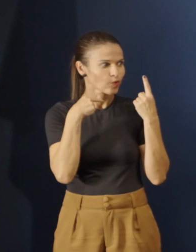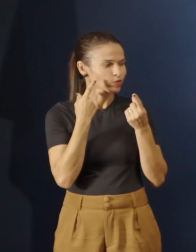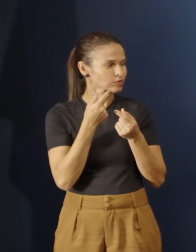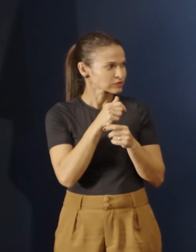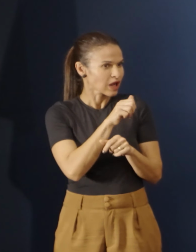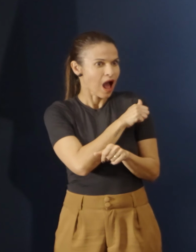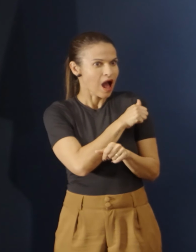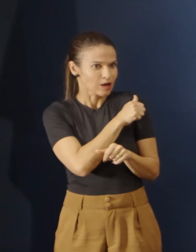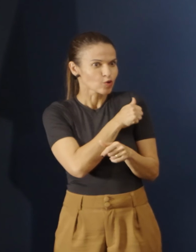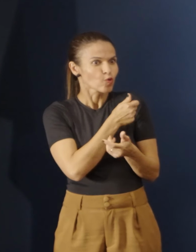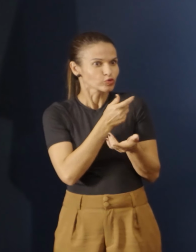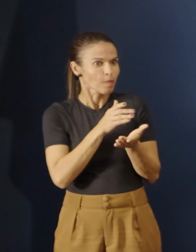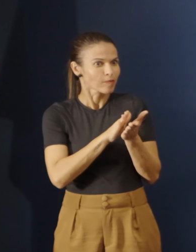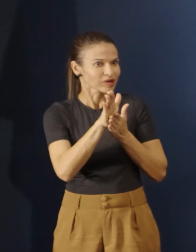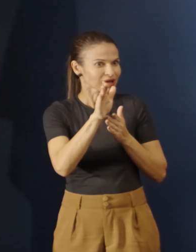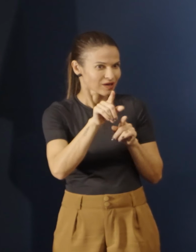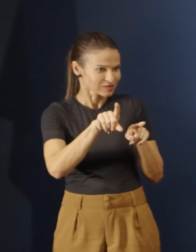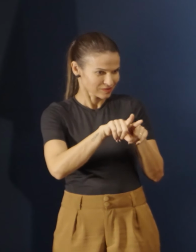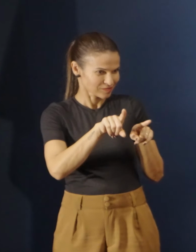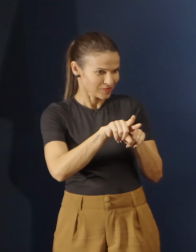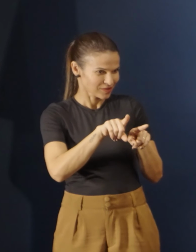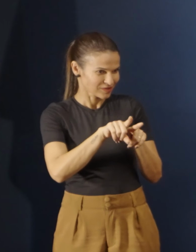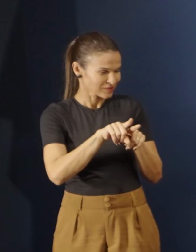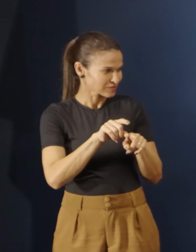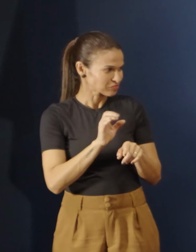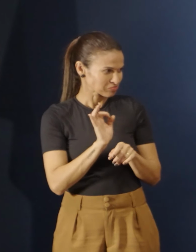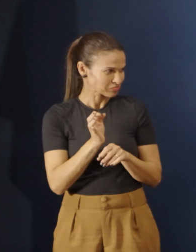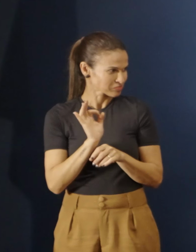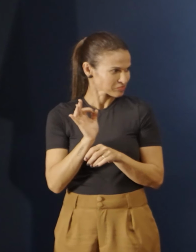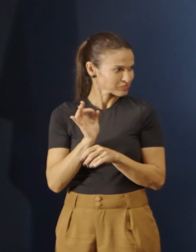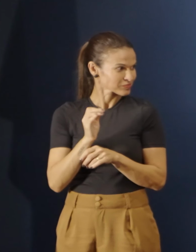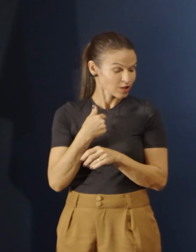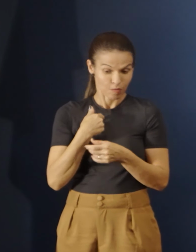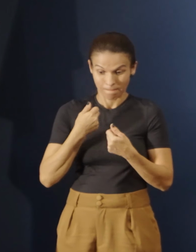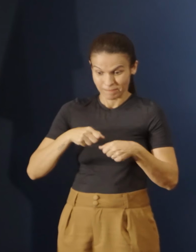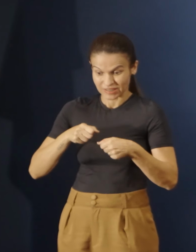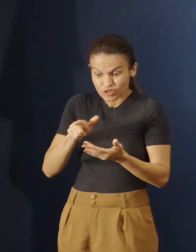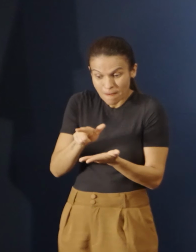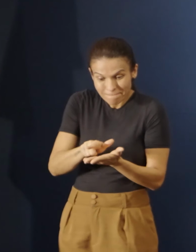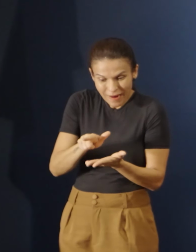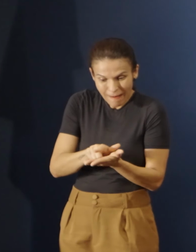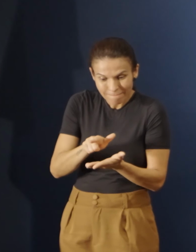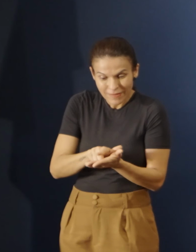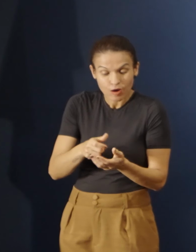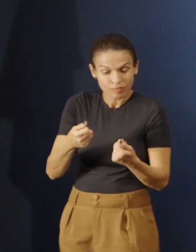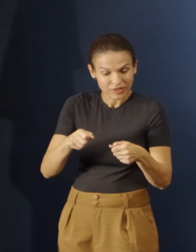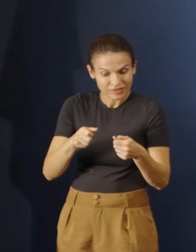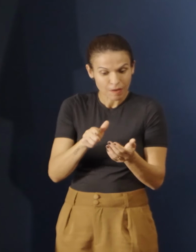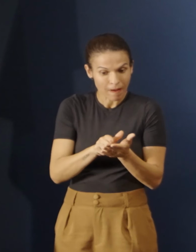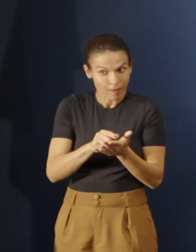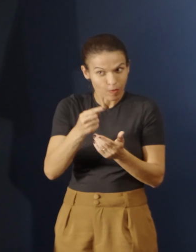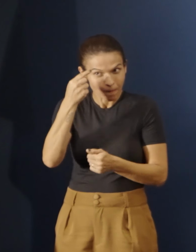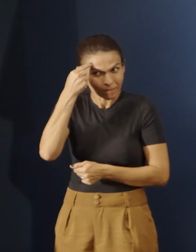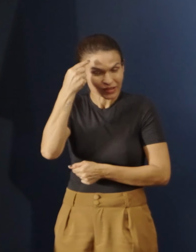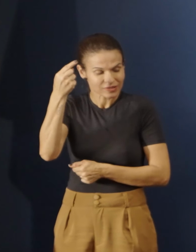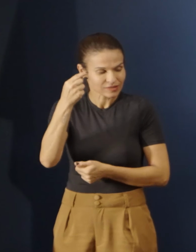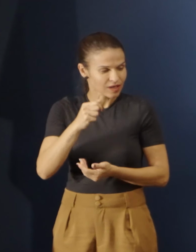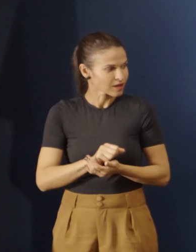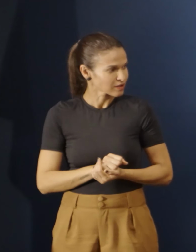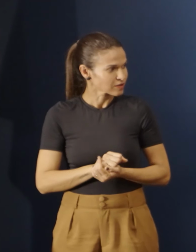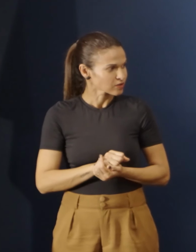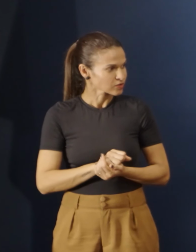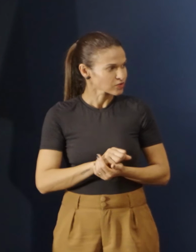publicarem depois? Exatamente. O negócio de eu preciso de papel, para eu pensar. Não, o que o